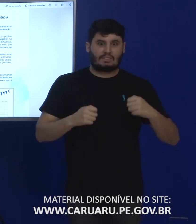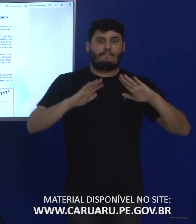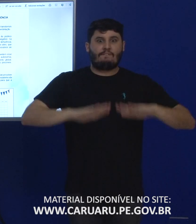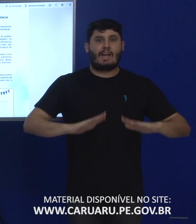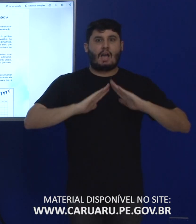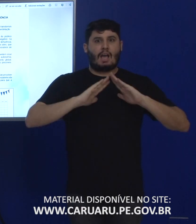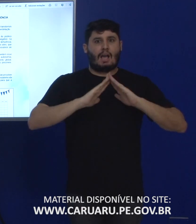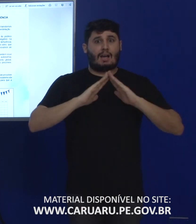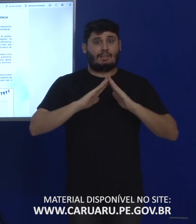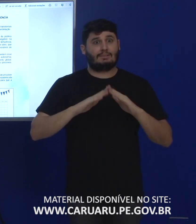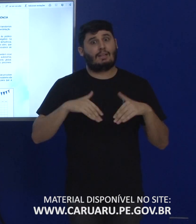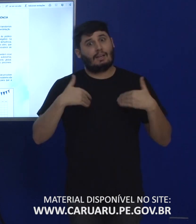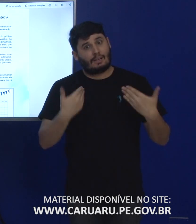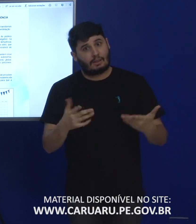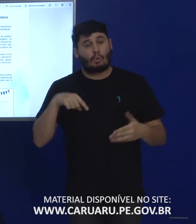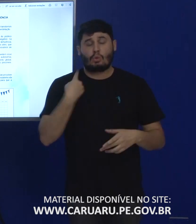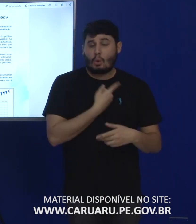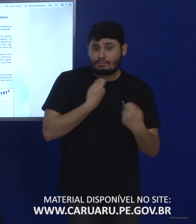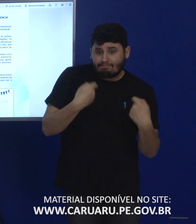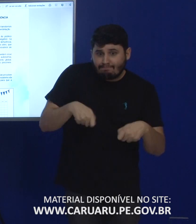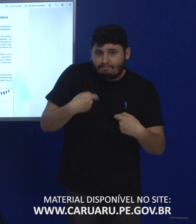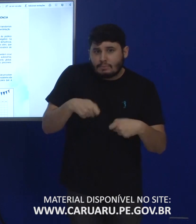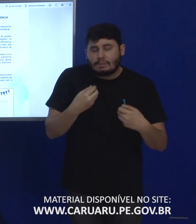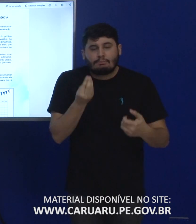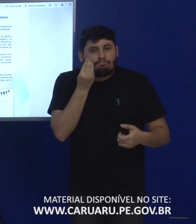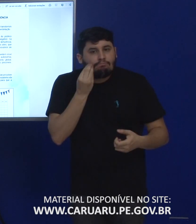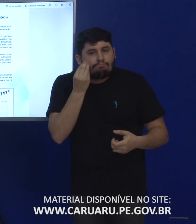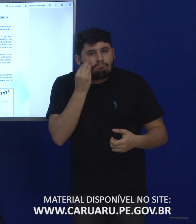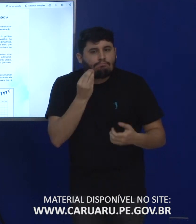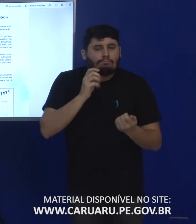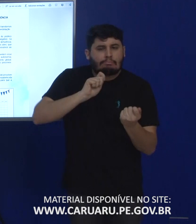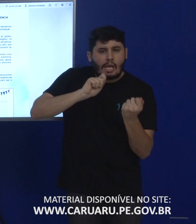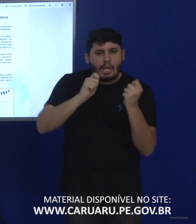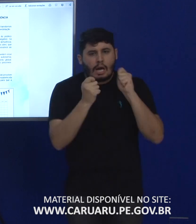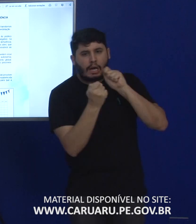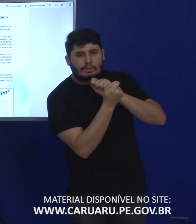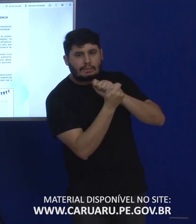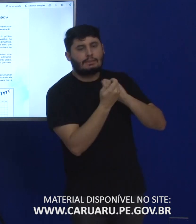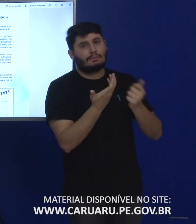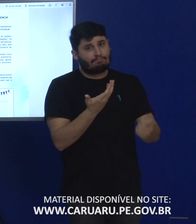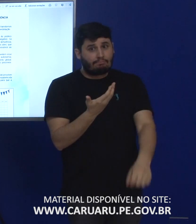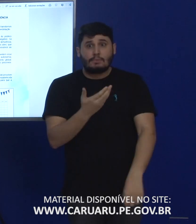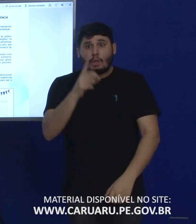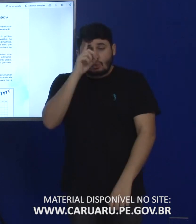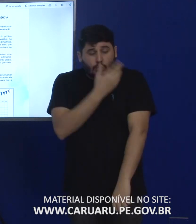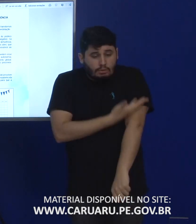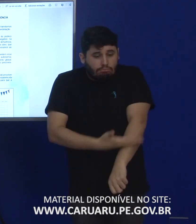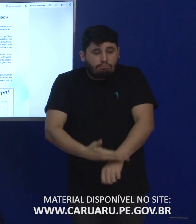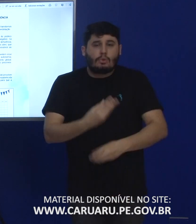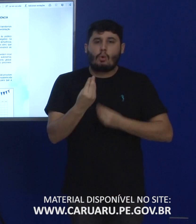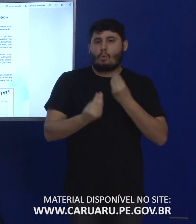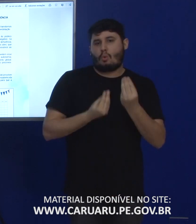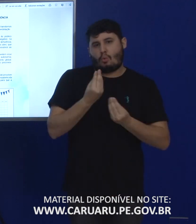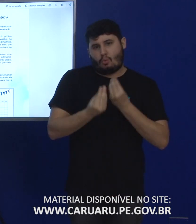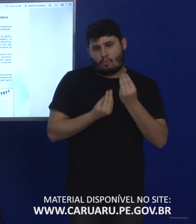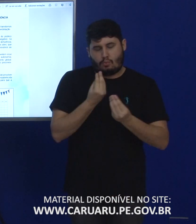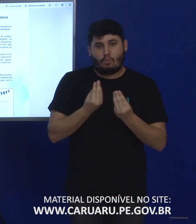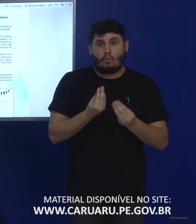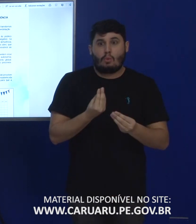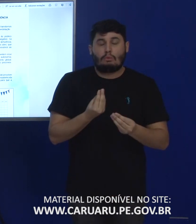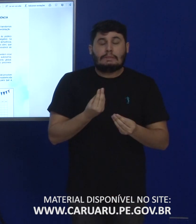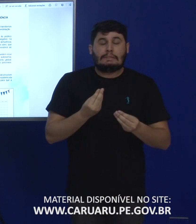um pouco mais essa rotina, sem mexer tanto com as questões emocionais dos nossos estudantes. Então a gente está lançando